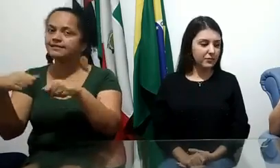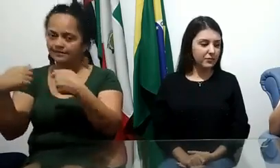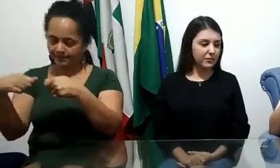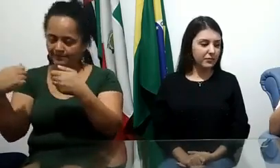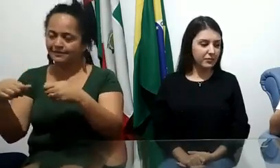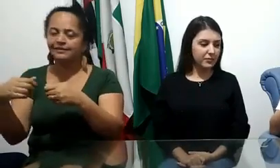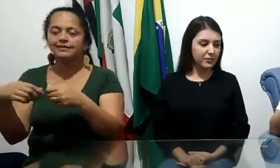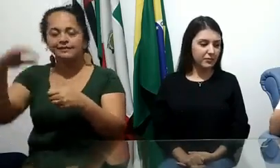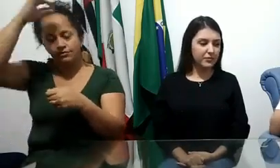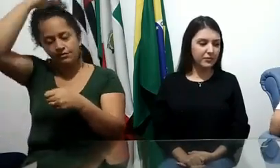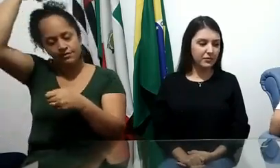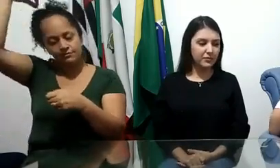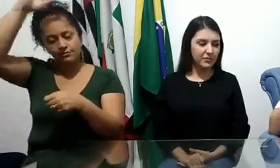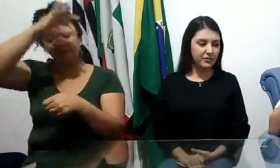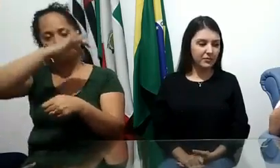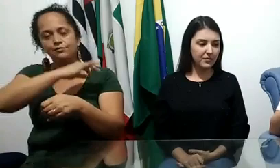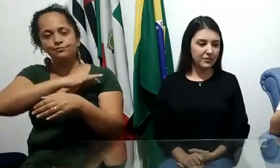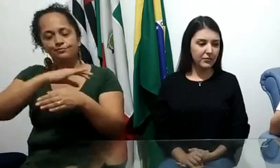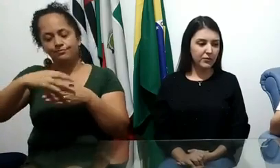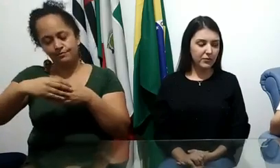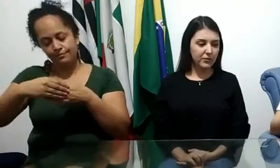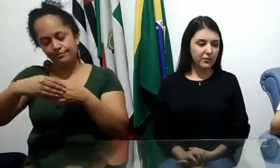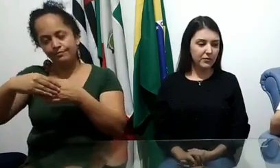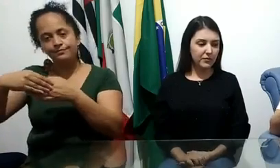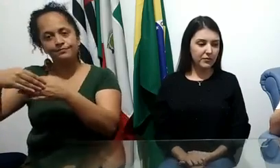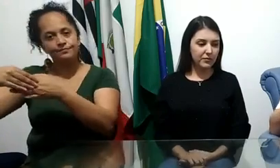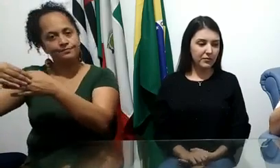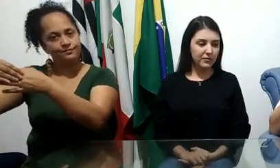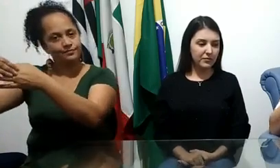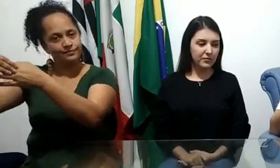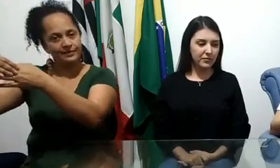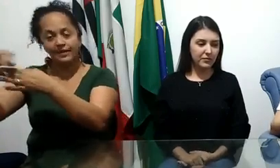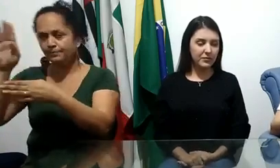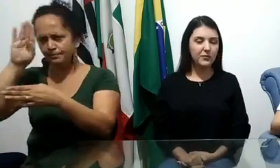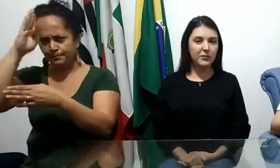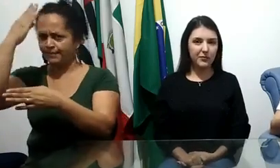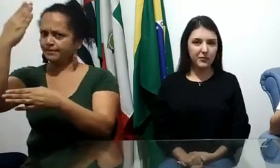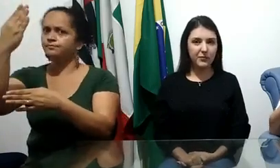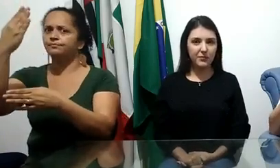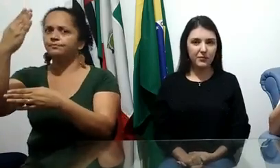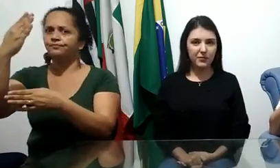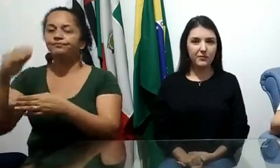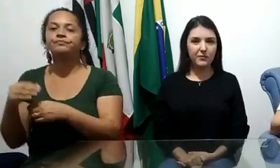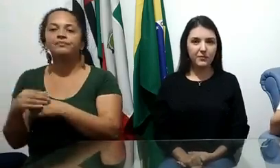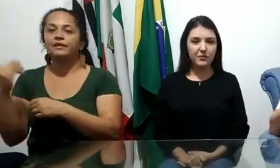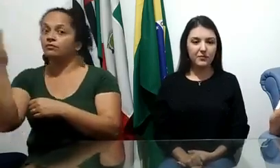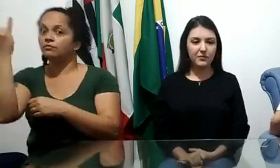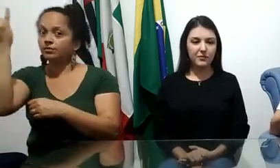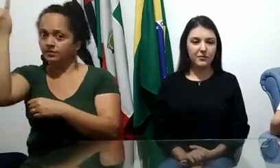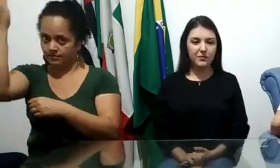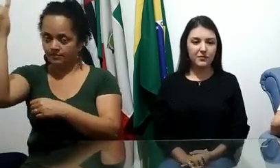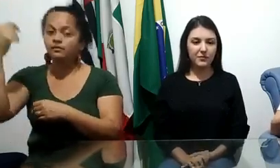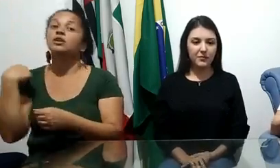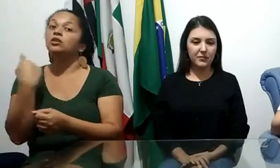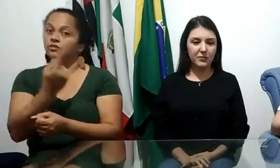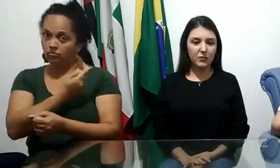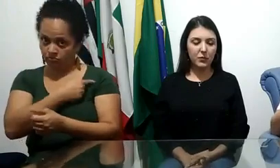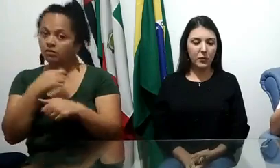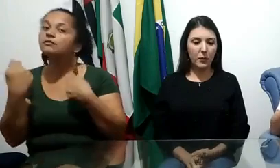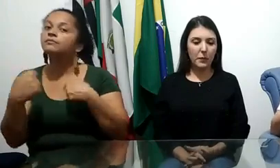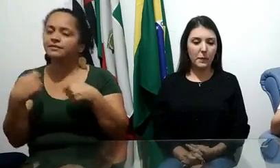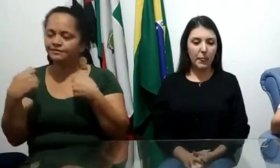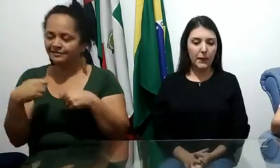isso, para mim, é uma das principais características que a gente pode aprender. É se deixar ser tratado pelo